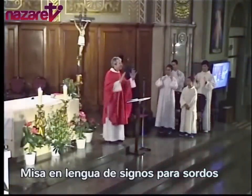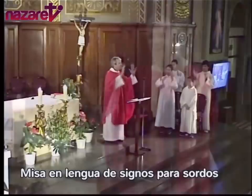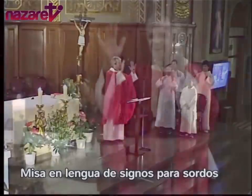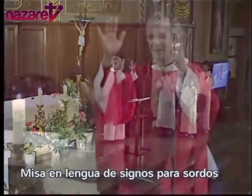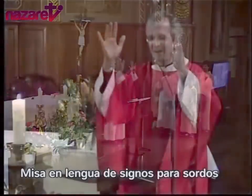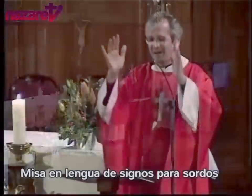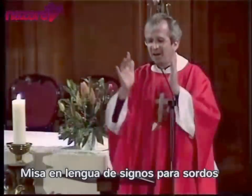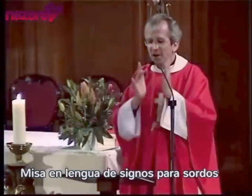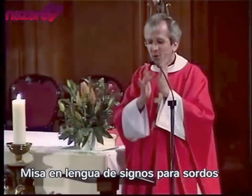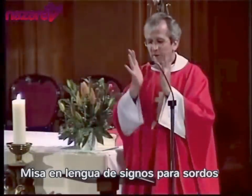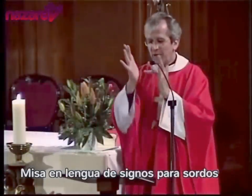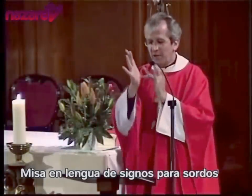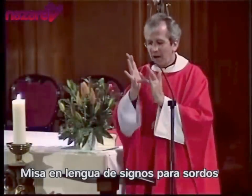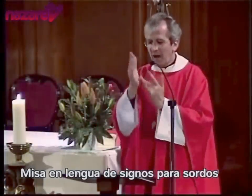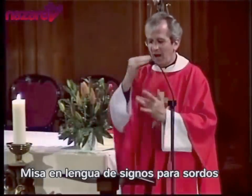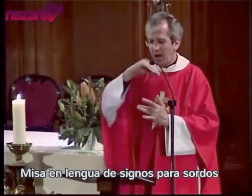Aleluya.